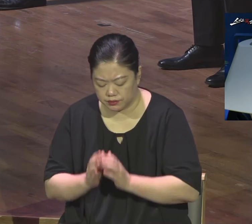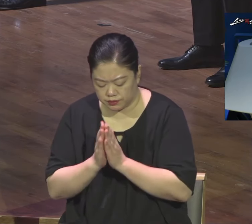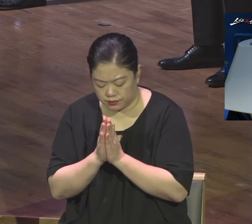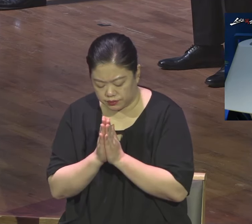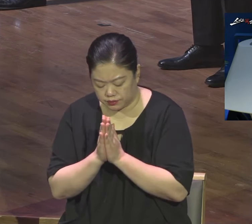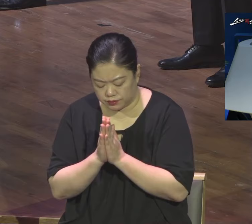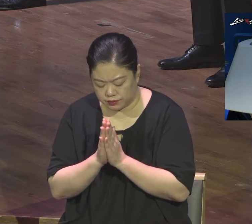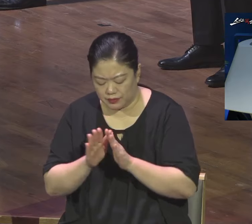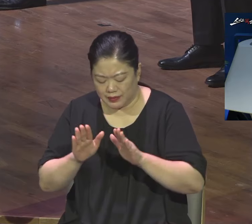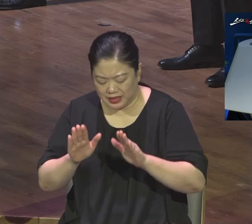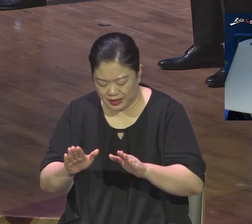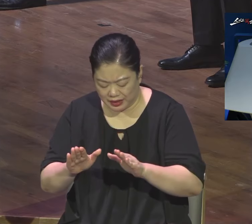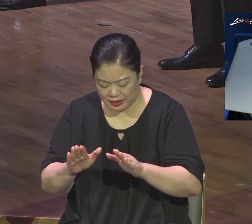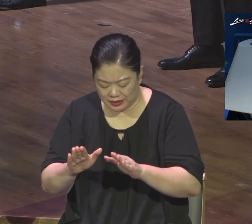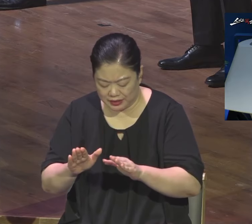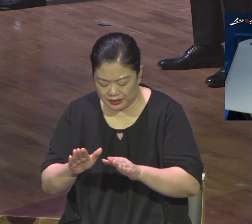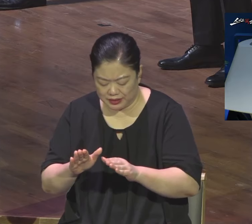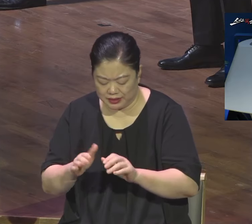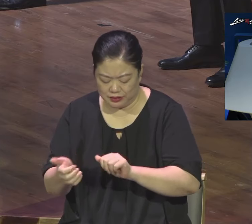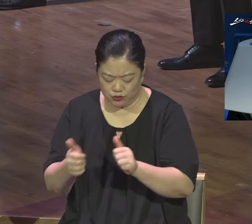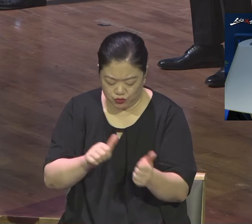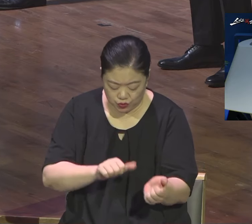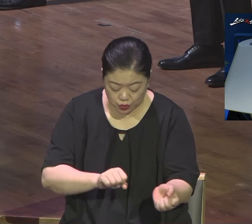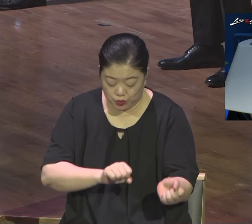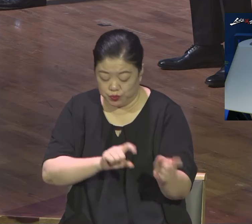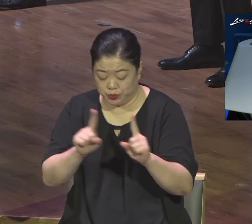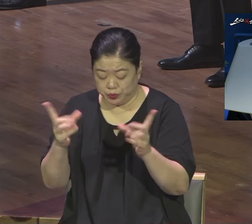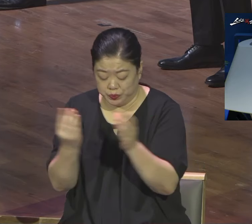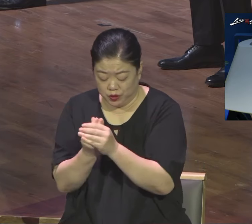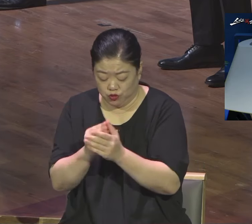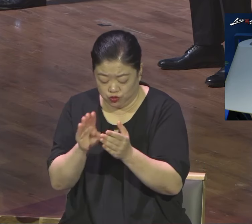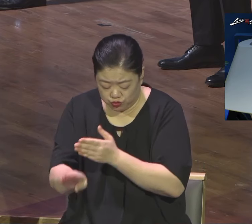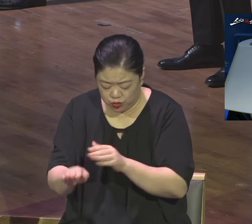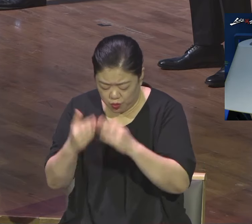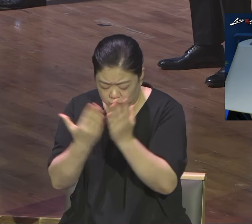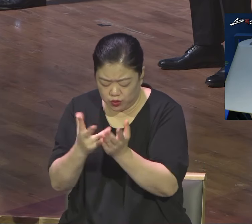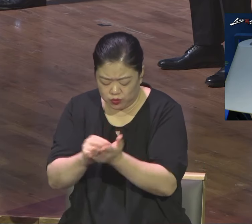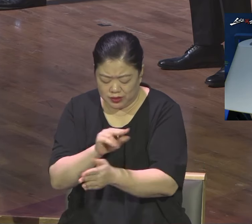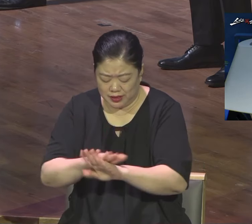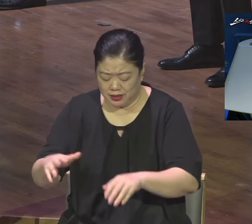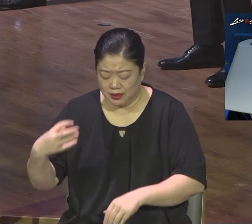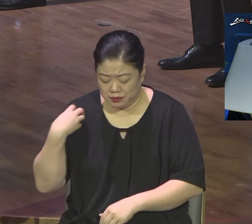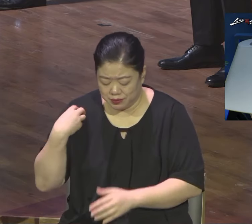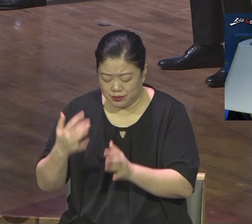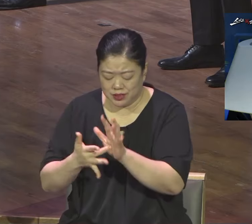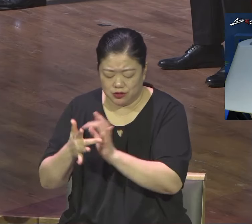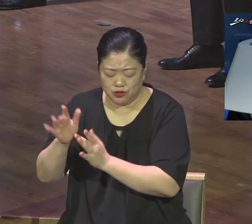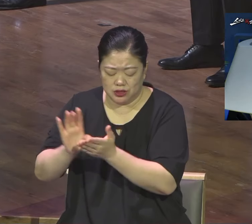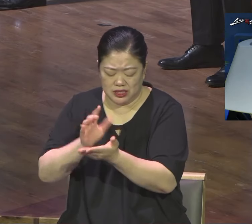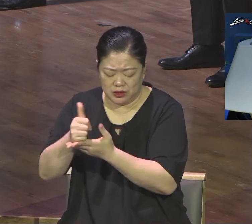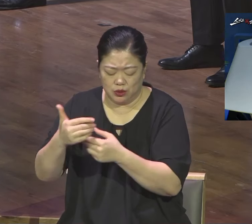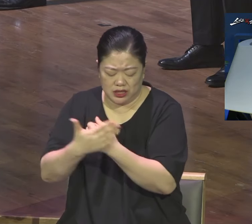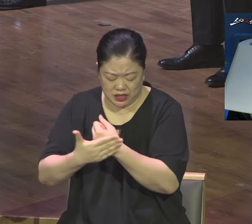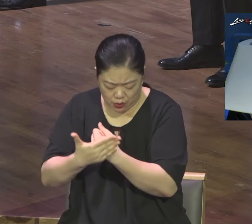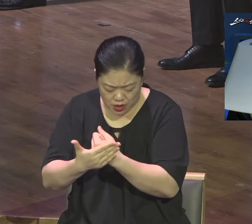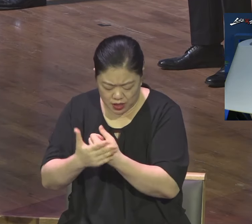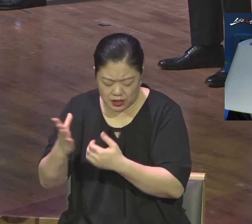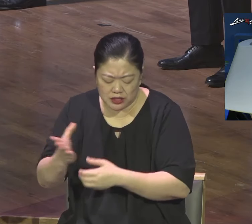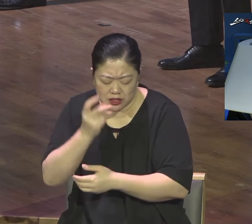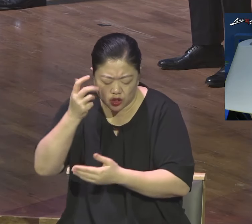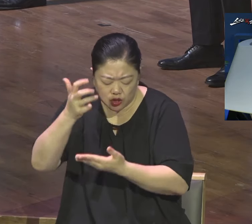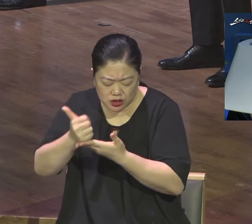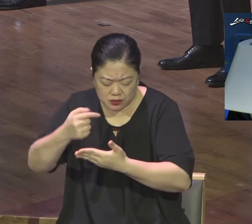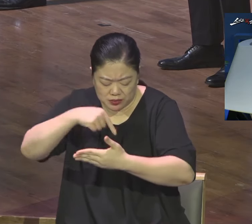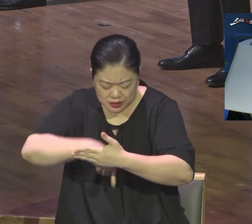이제는 부활하셔서 우리 인생의 모든 문제 해결하신 주 예수 그리스도의 은혜와 하나님의 크신 사랑과 성령님의 내주 인도 역사